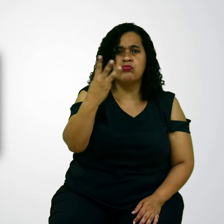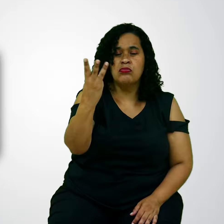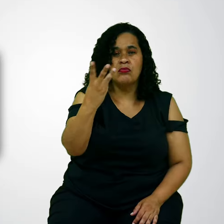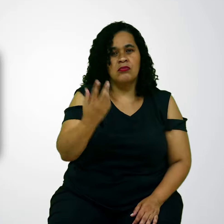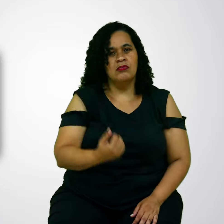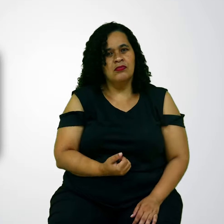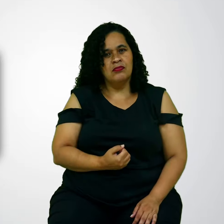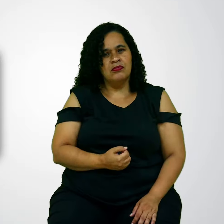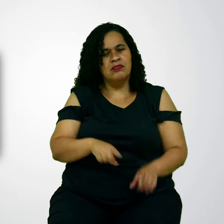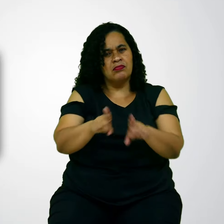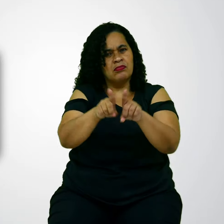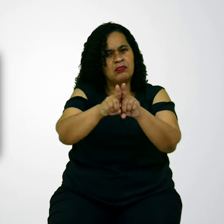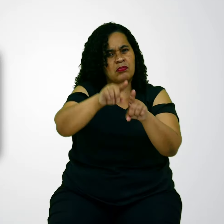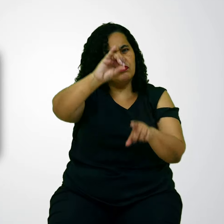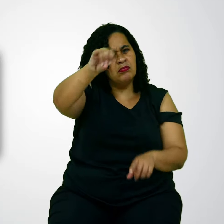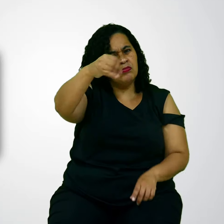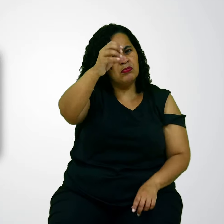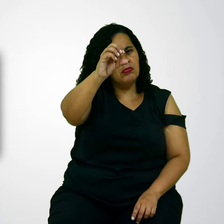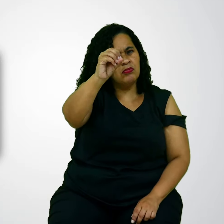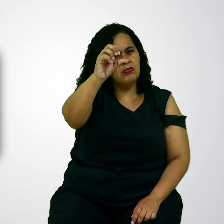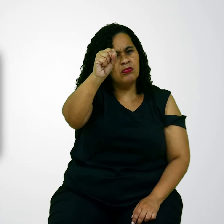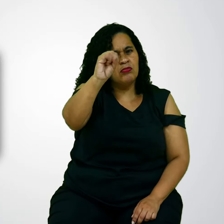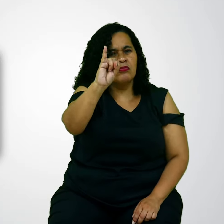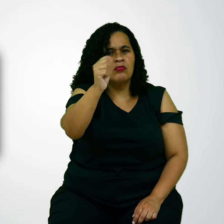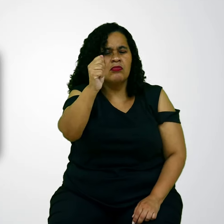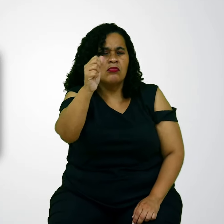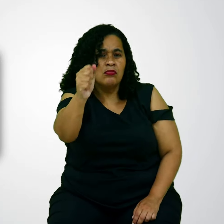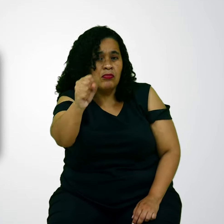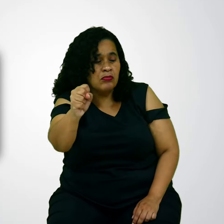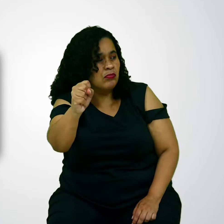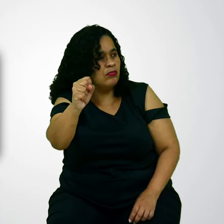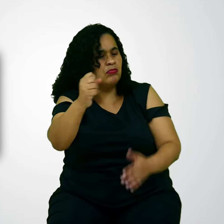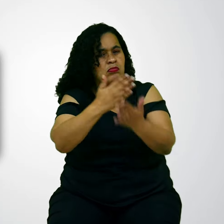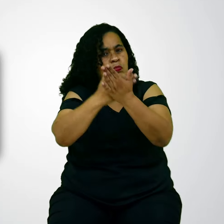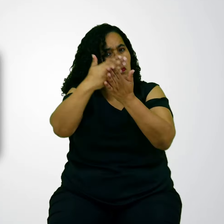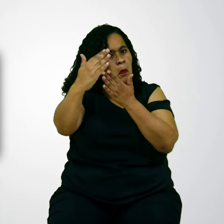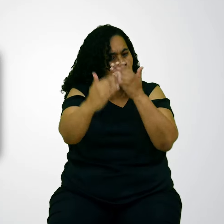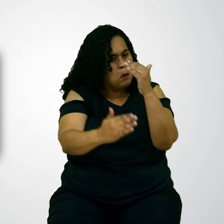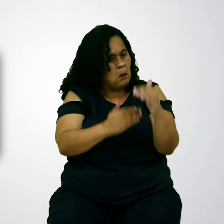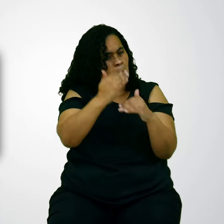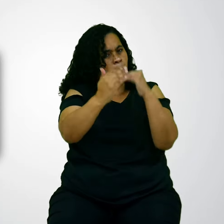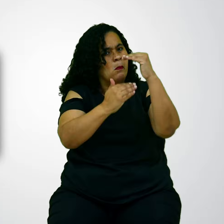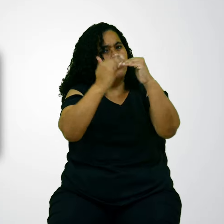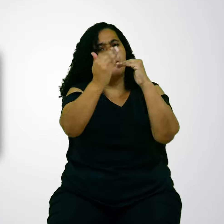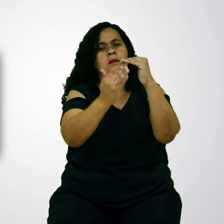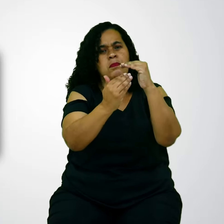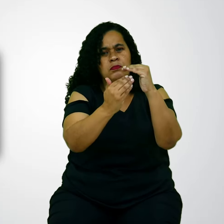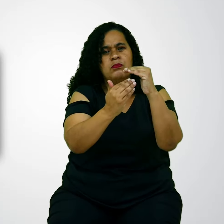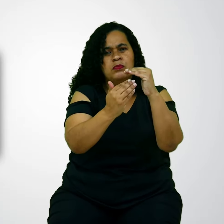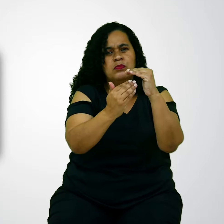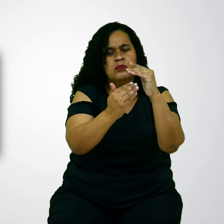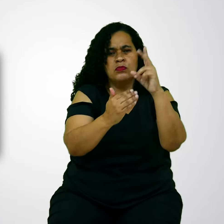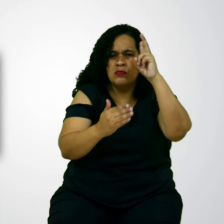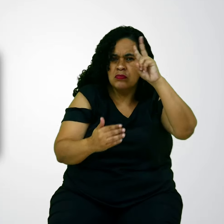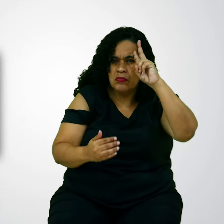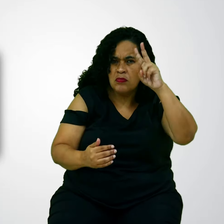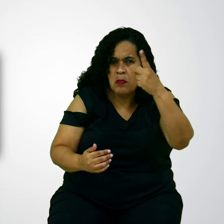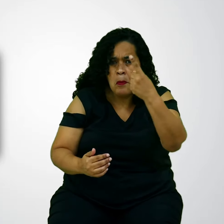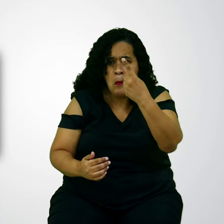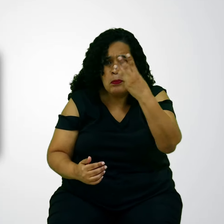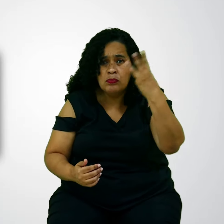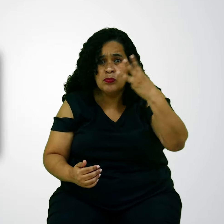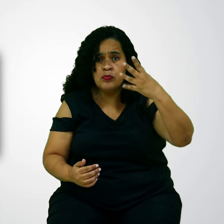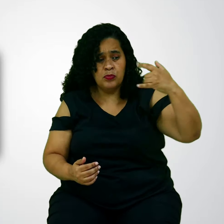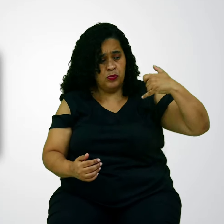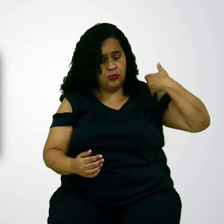lá da Bíblia, ele faz uma revolução. O cara era de menor, o rei era de menor. E quando eu